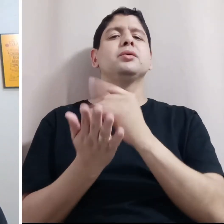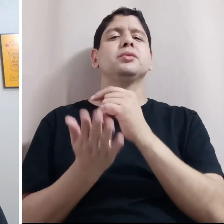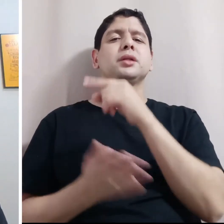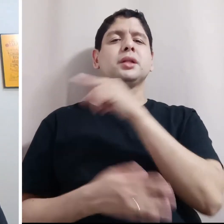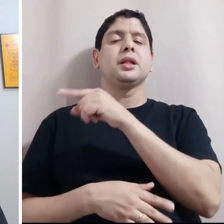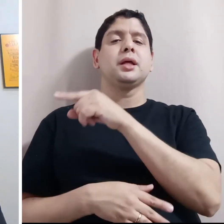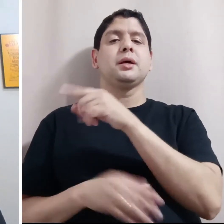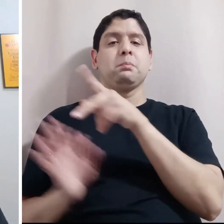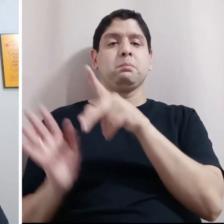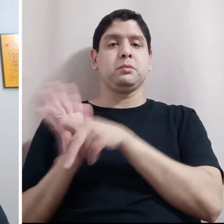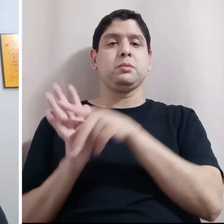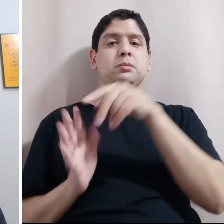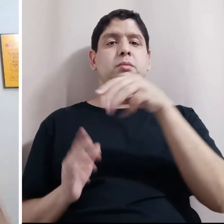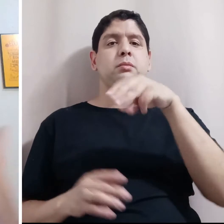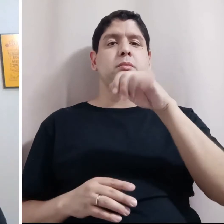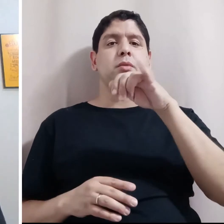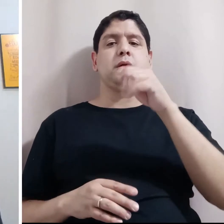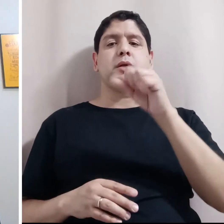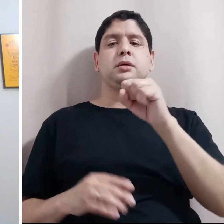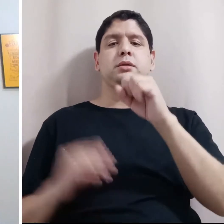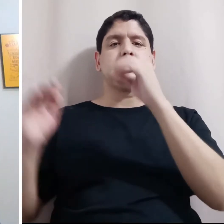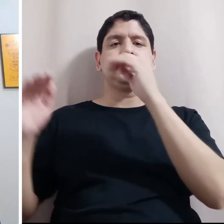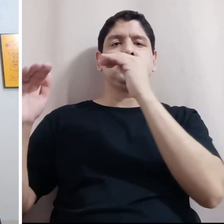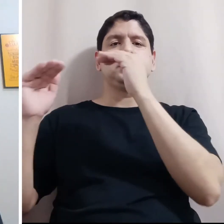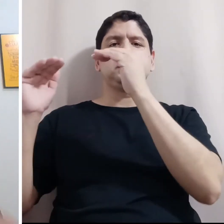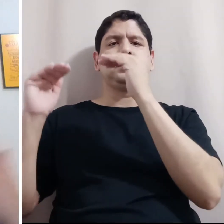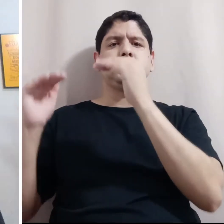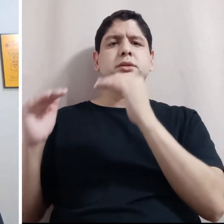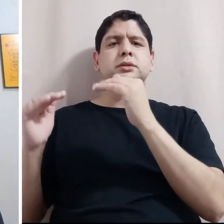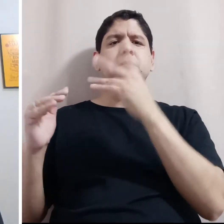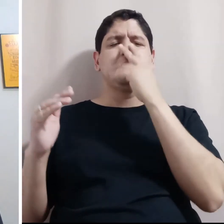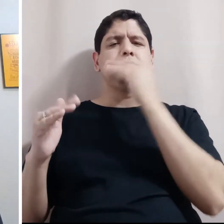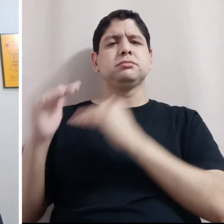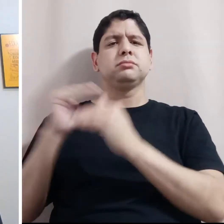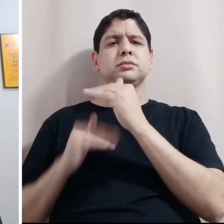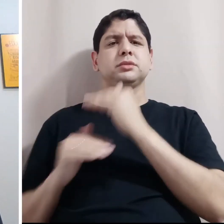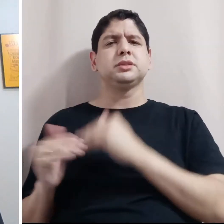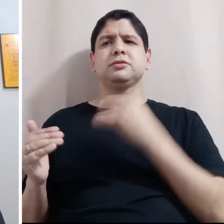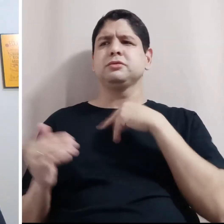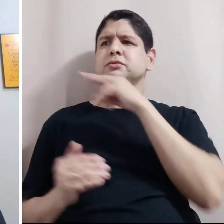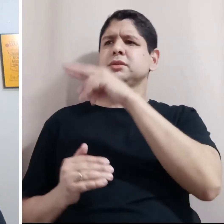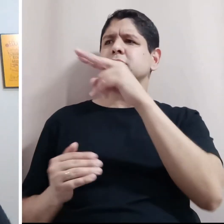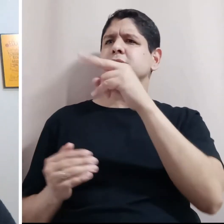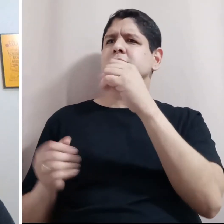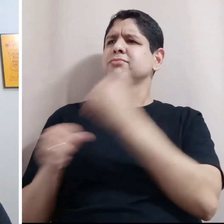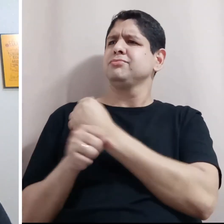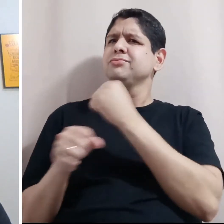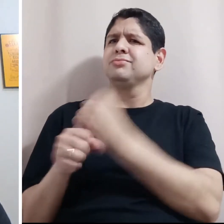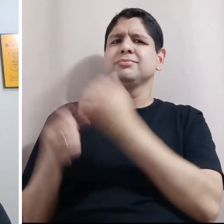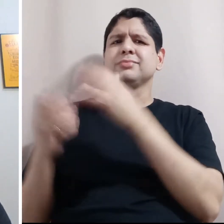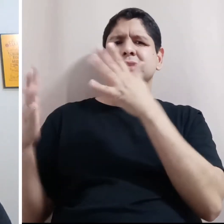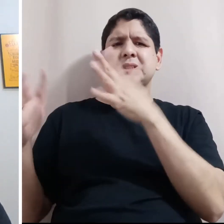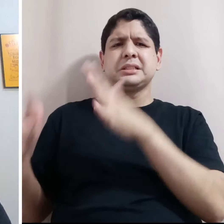estava decadente, né? Por que suas grandes cidades foram encontradas em ruínas, né? Já em ruínas pelos europeus,